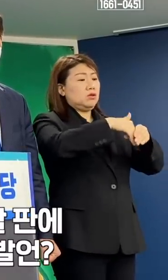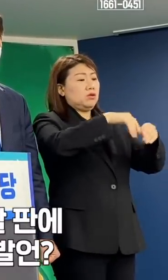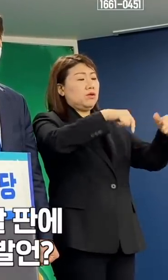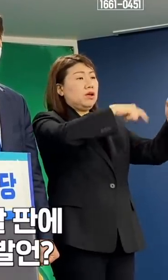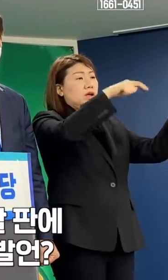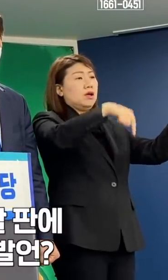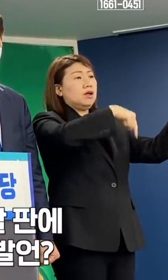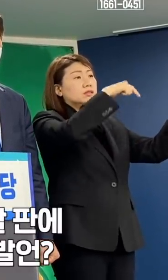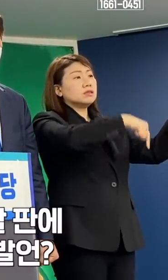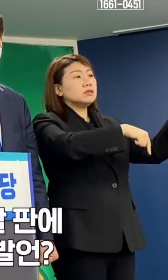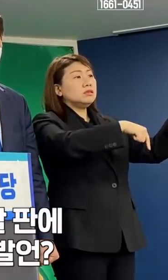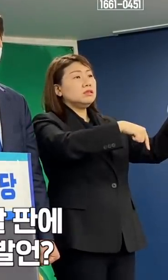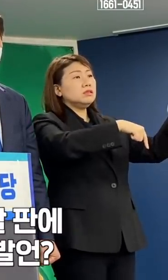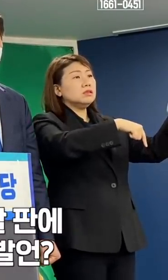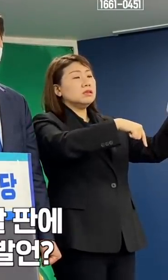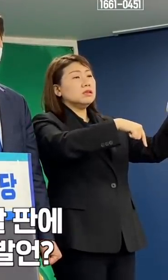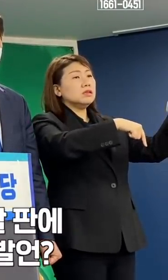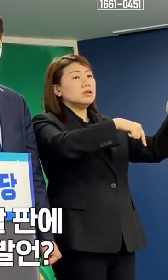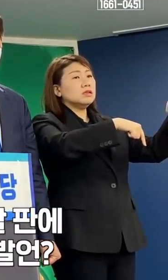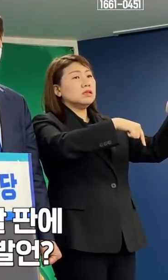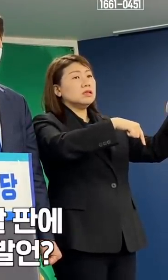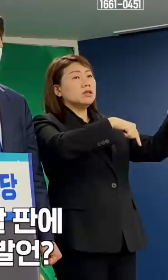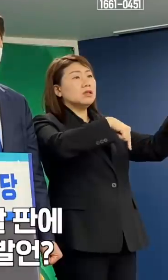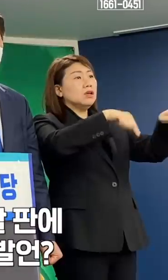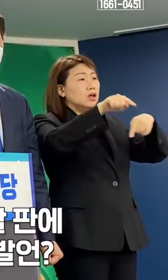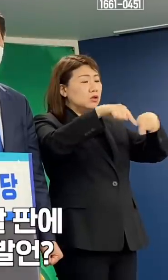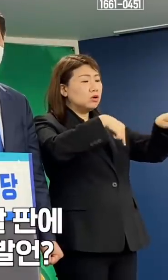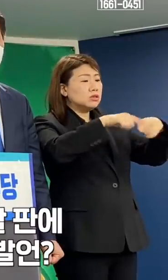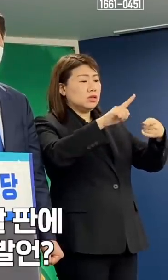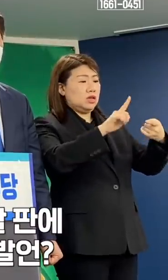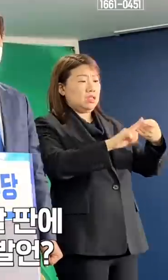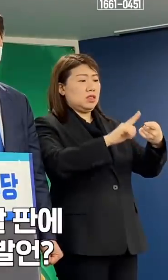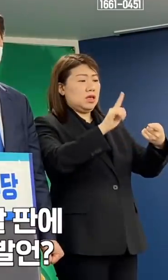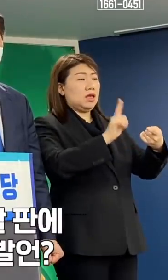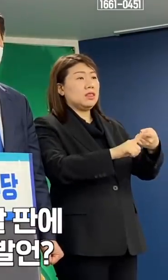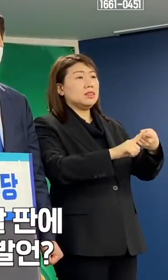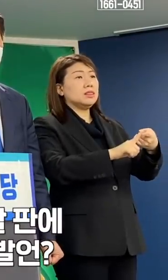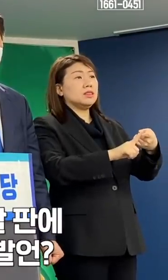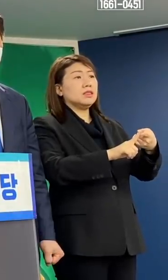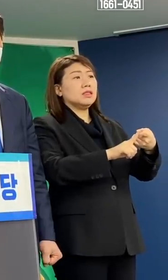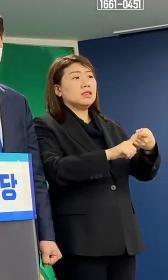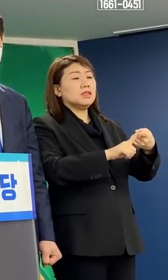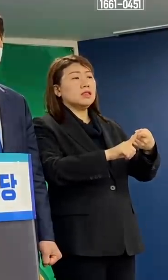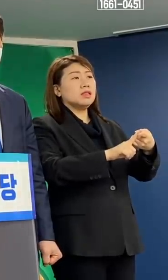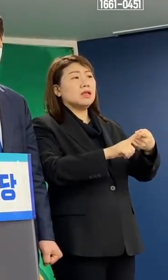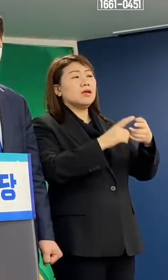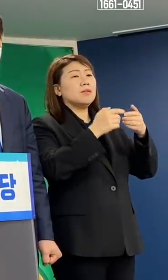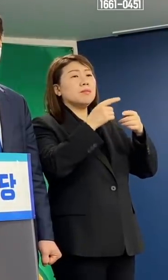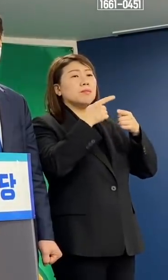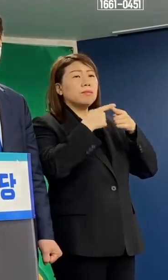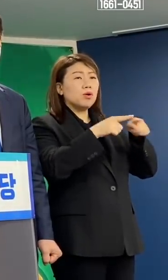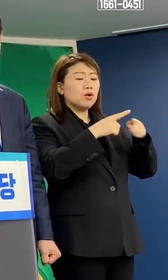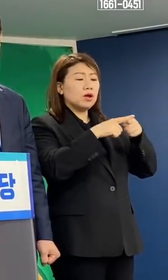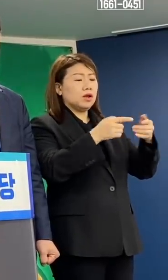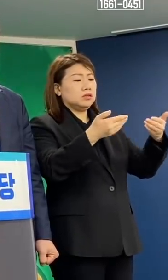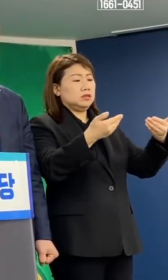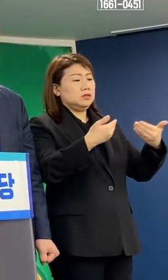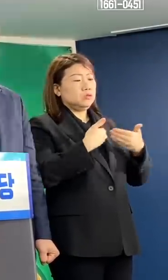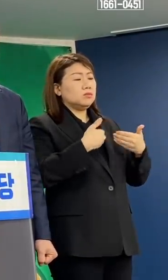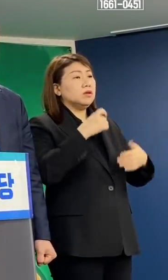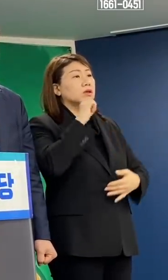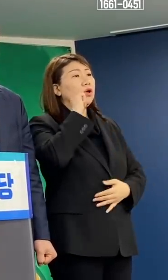정치보복과 정치보복성 수사를 암시하는 발언을 한다는 것은 결코 받아들이기 용납하기 어려운